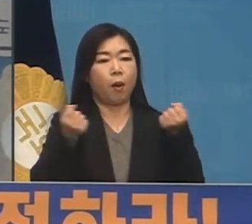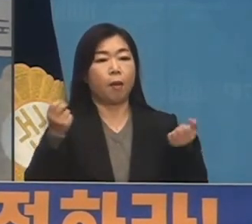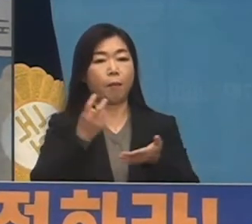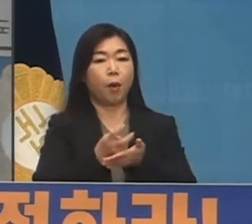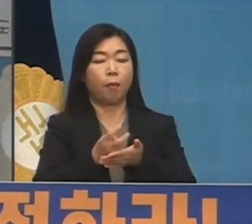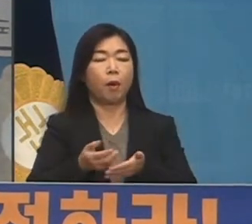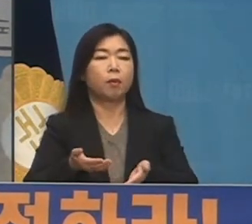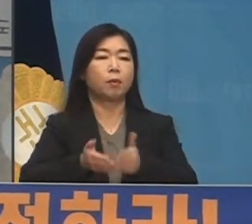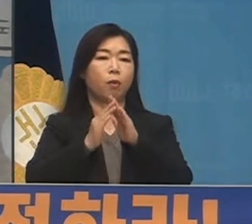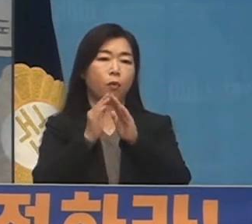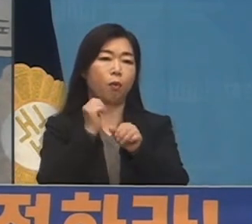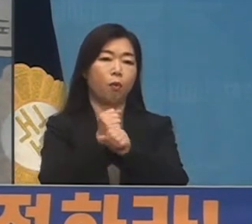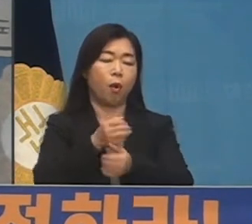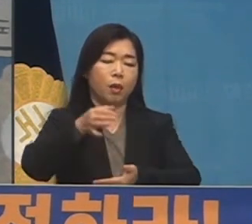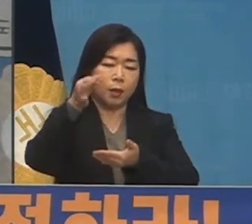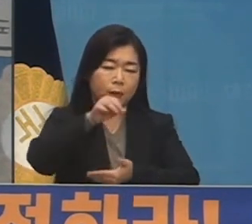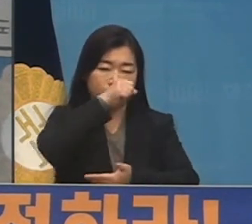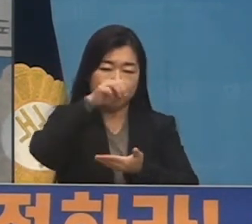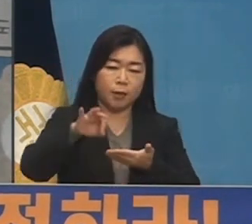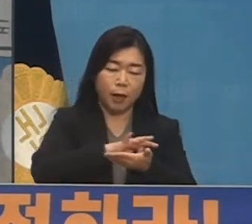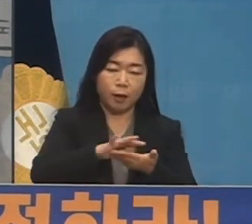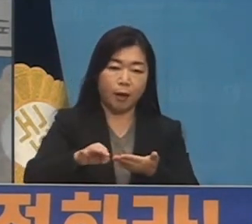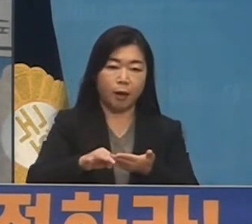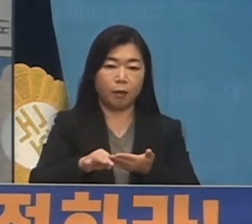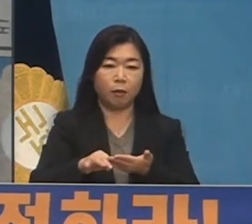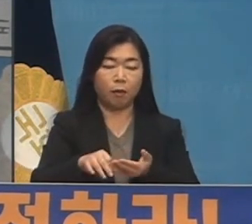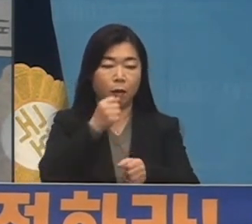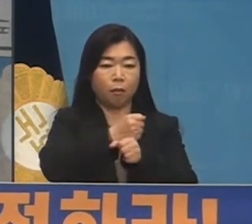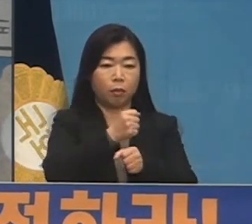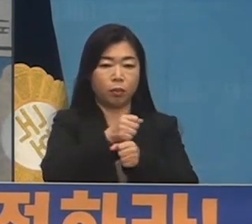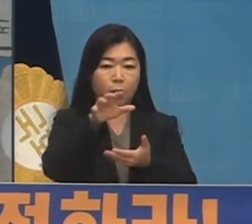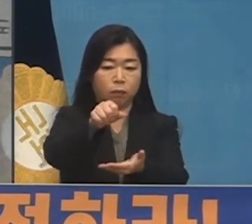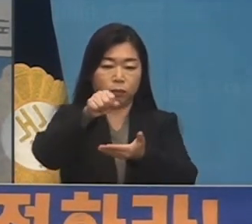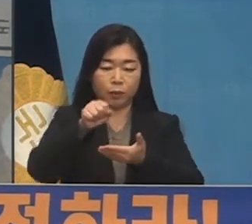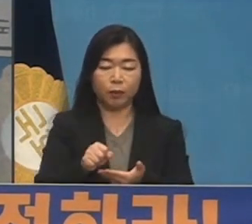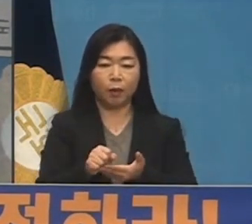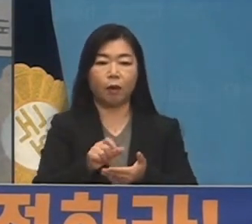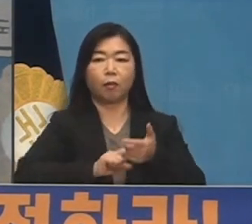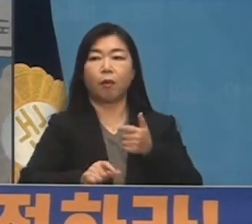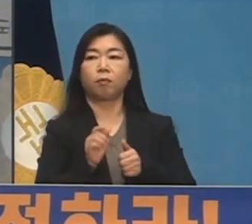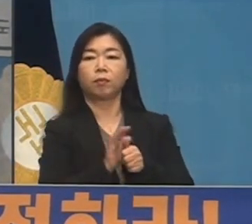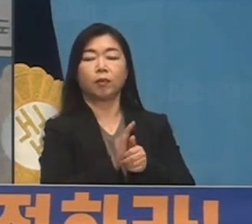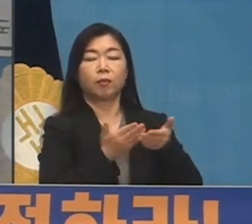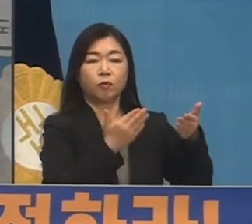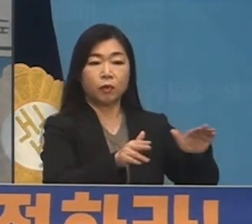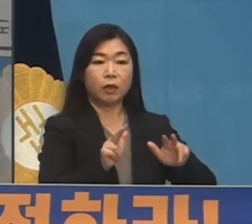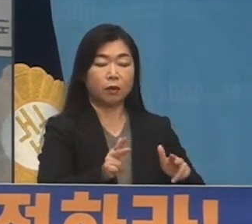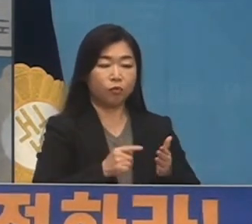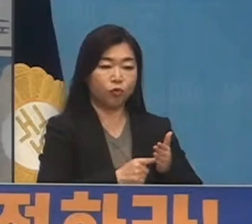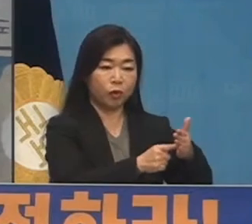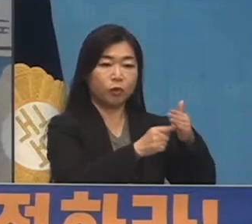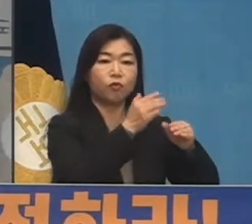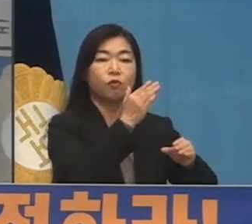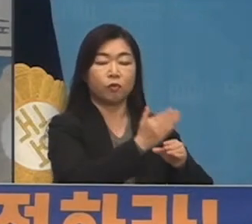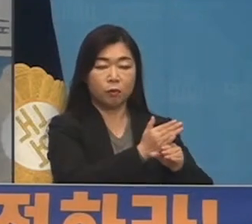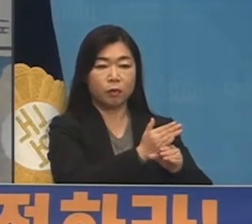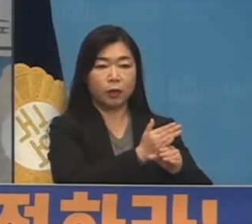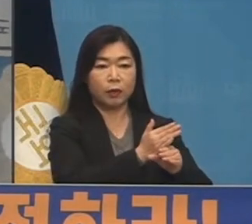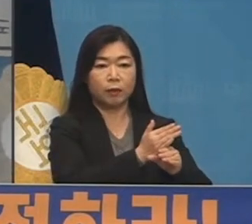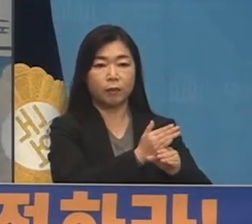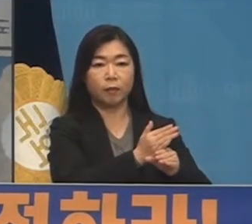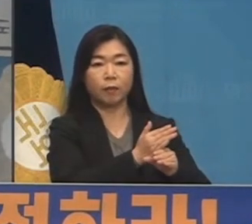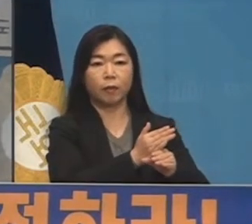제정하고 기금이나 예산 등을 조정해서 활성화 정책을 수립하여 추진하고 있는 것이 지금의